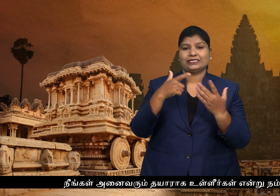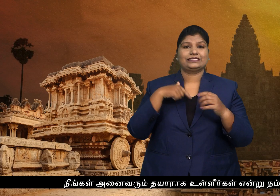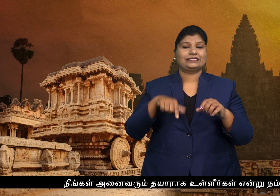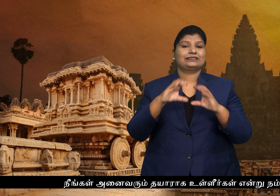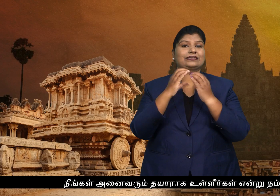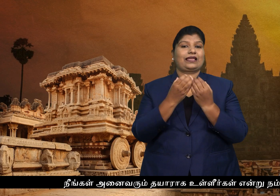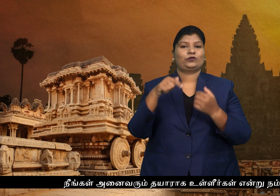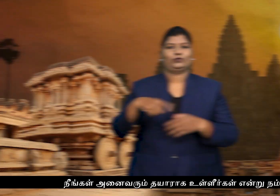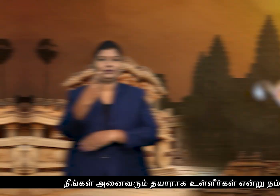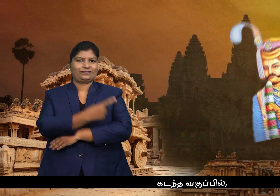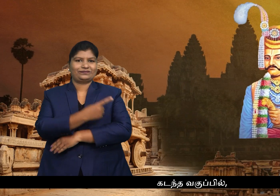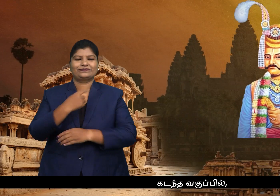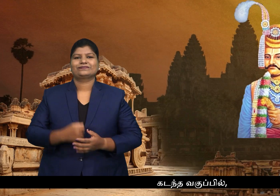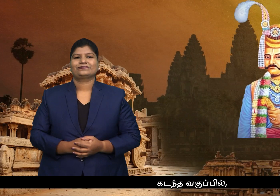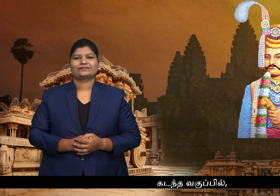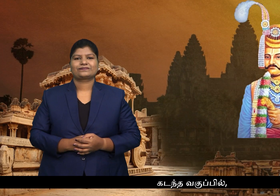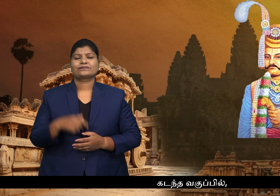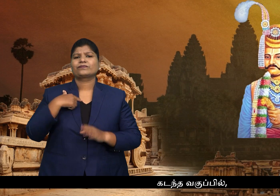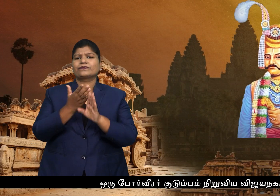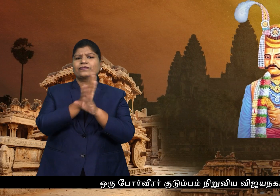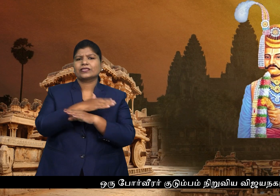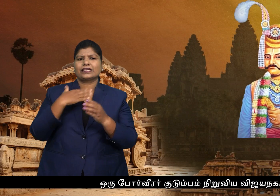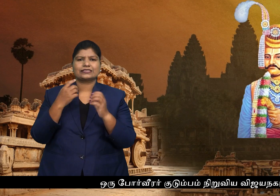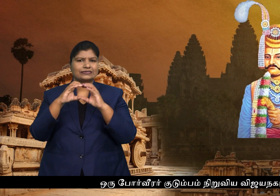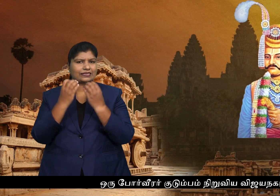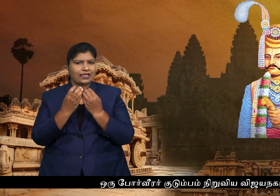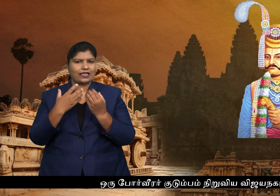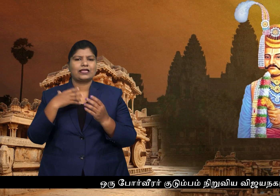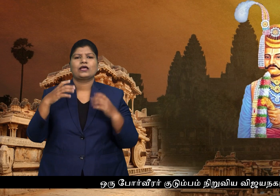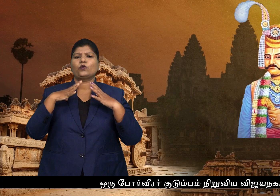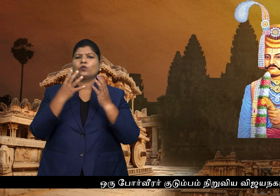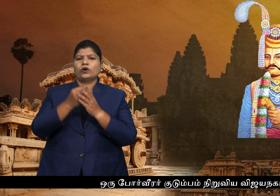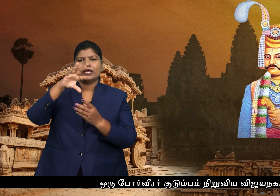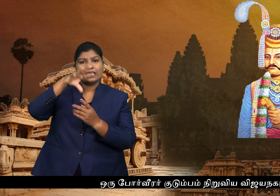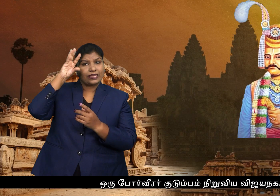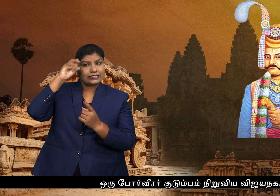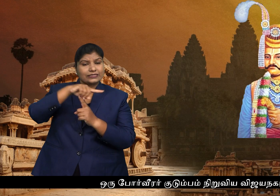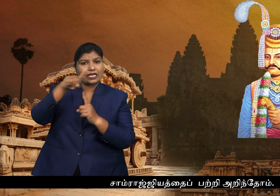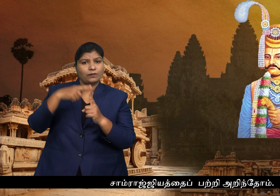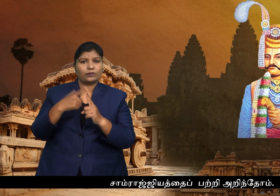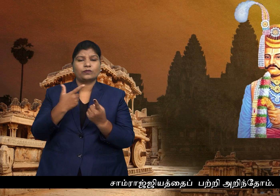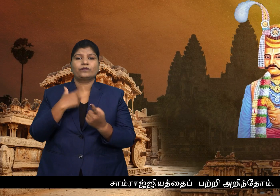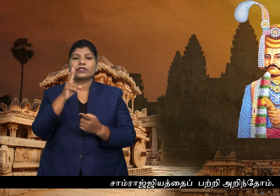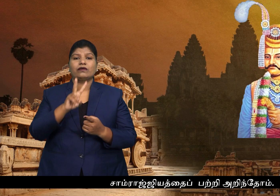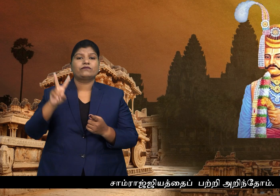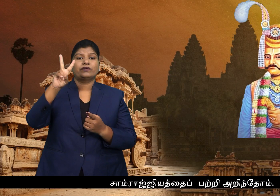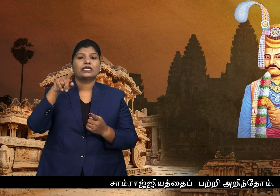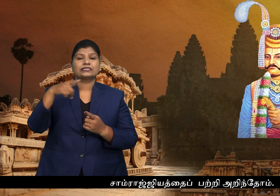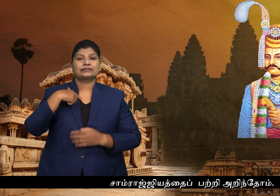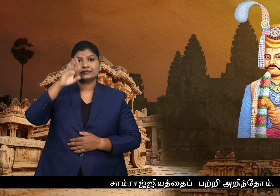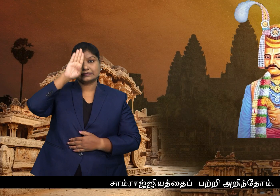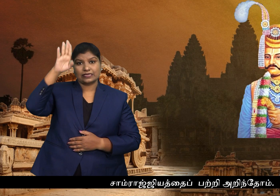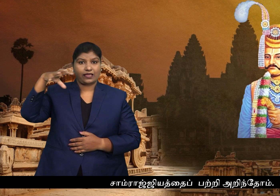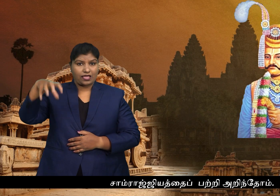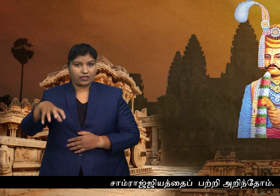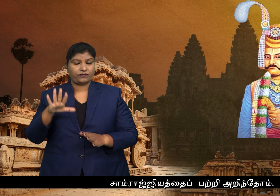தயாராக உள்ளீர்கள் என்று நம்புகிறேன். கடந்த வகுப்பில் ஒரு போர் வீரர் குடும்பம் நிறுவிய விஜயநகர சாம்ராஜ்யத்தை பற்றி